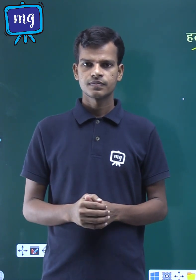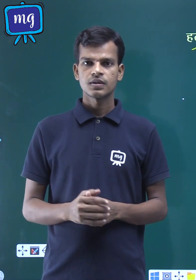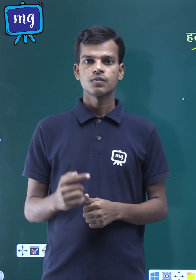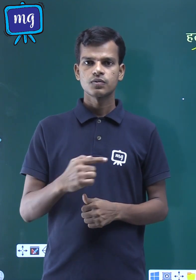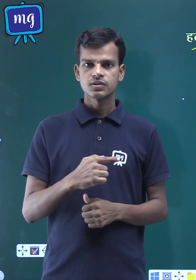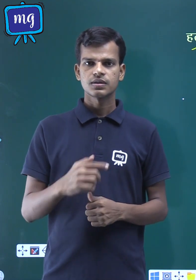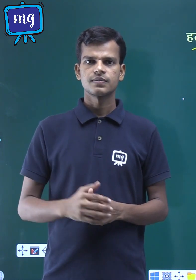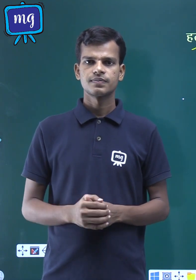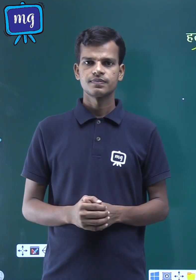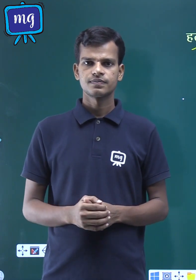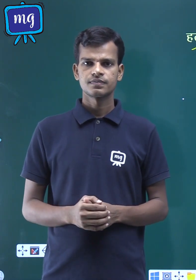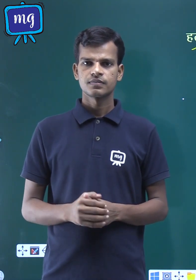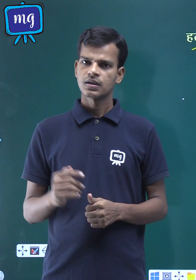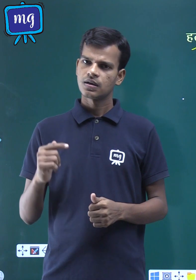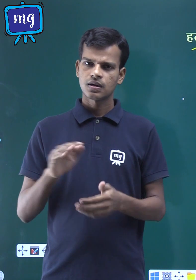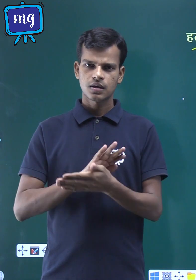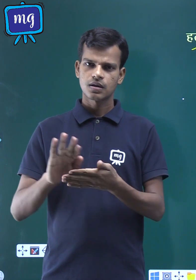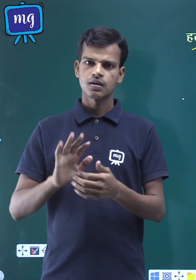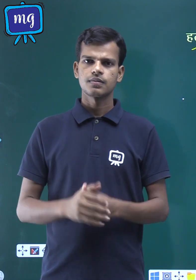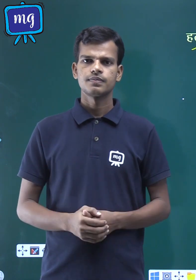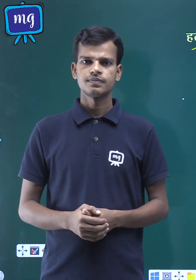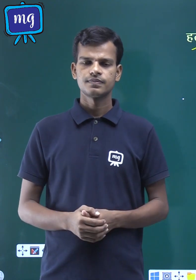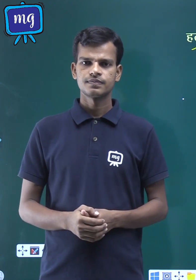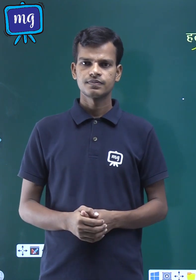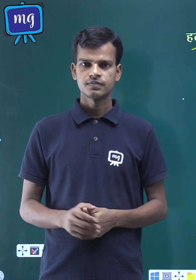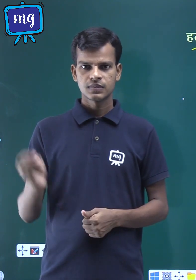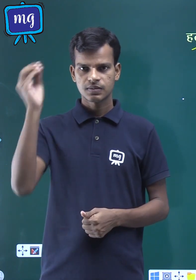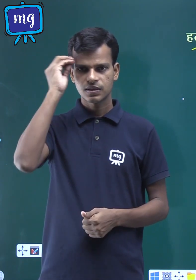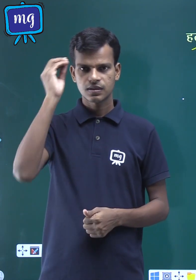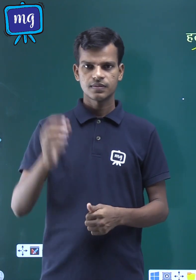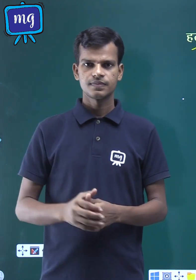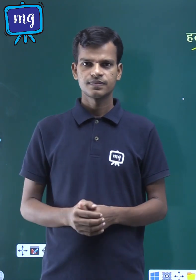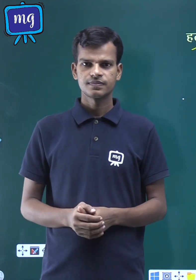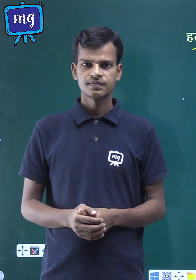उसे हटाना है। समझ आ गया।